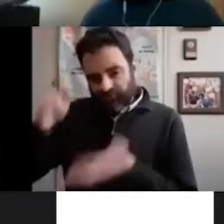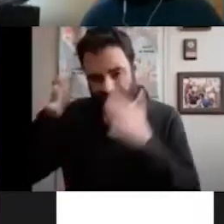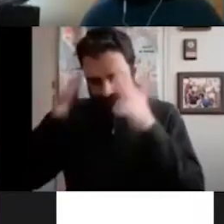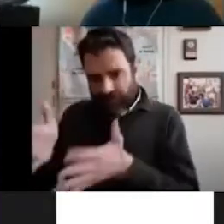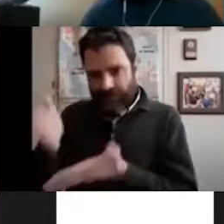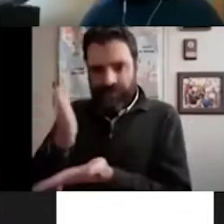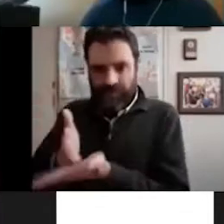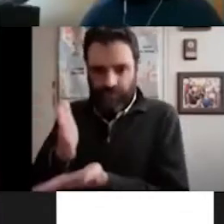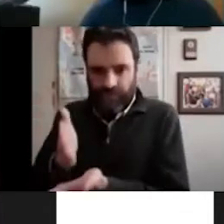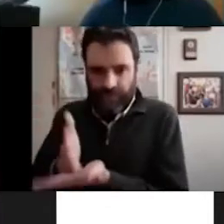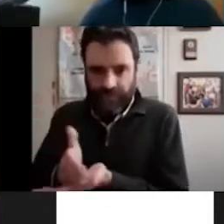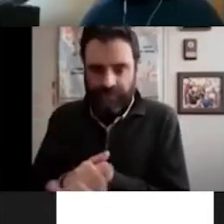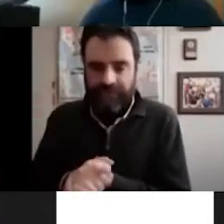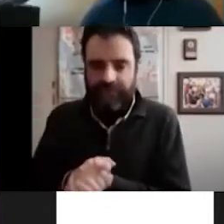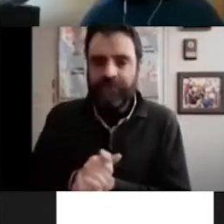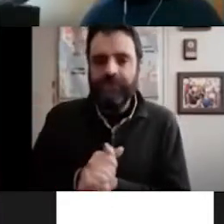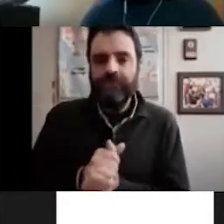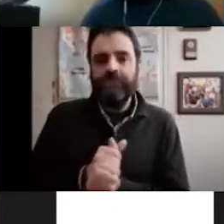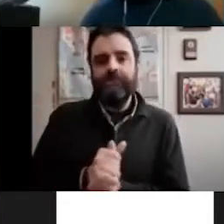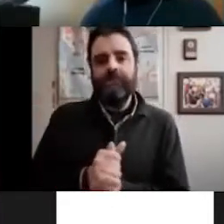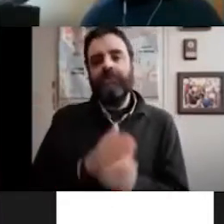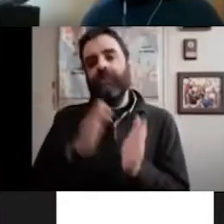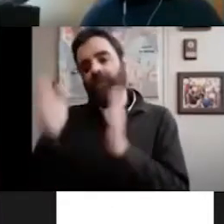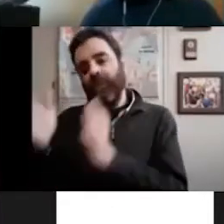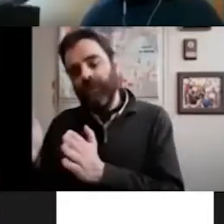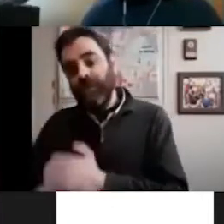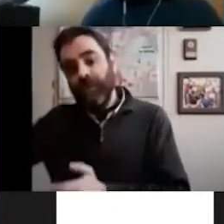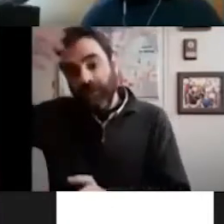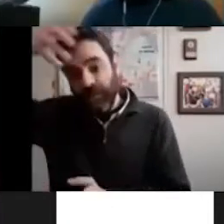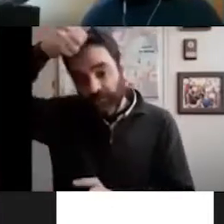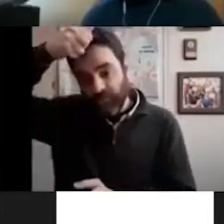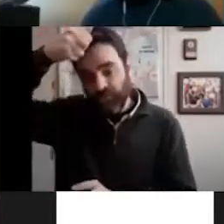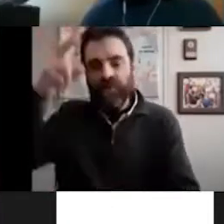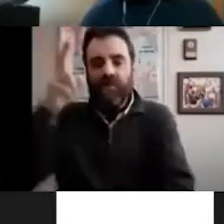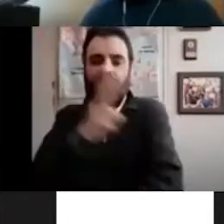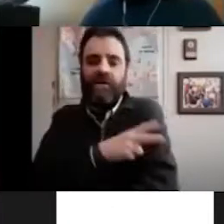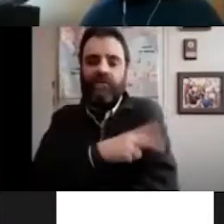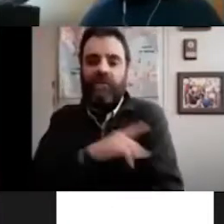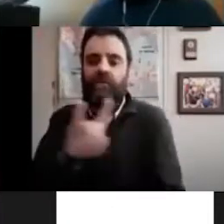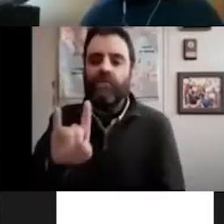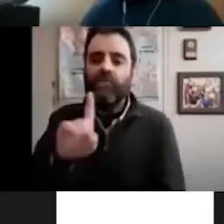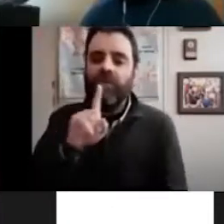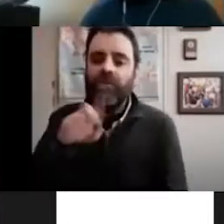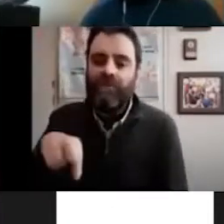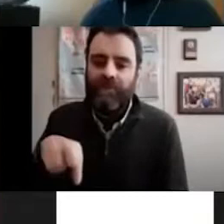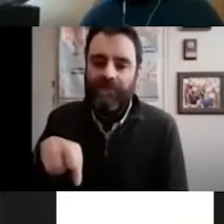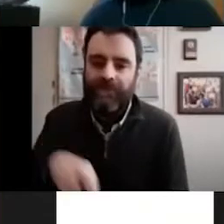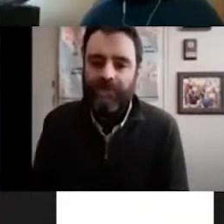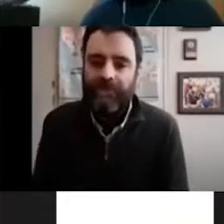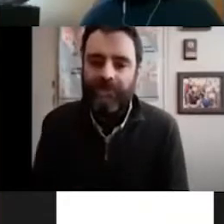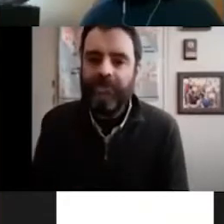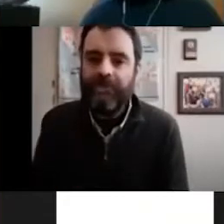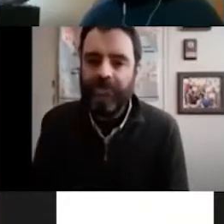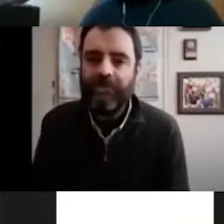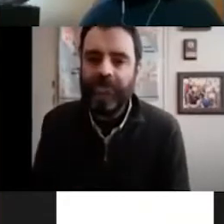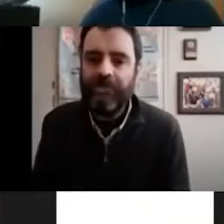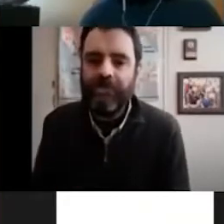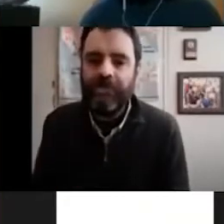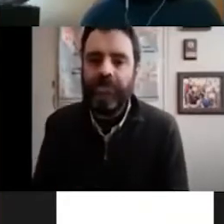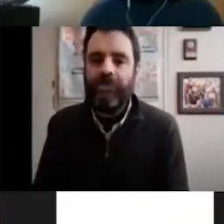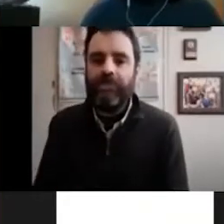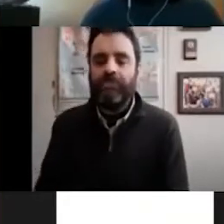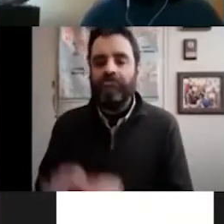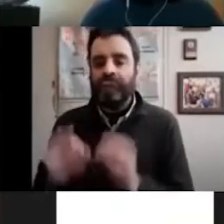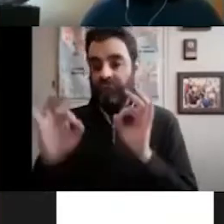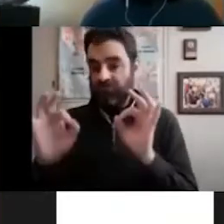Yo soy el director de la escuela, el director académico. Luego está el profesor Jesús, que es jefe de UTP.